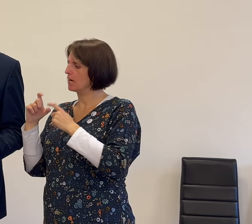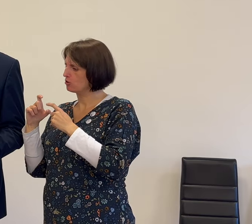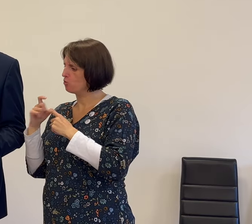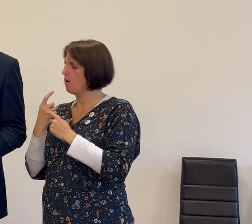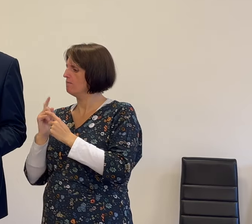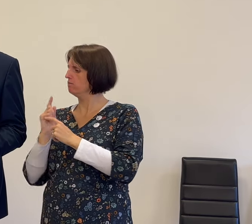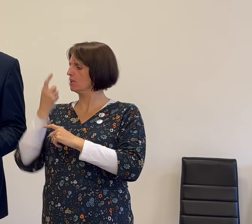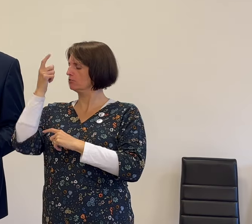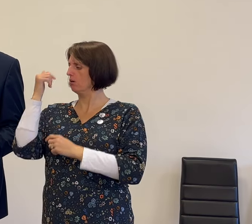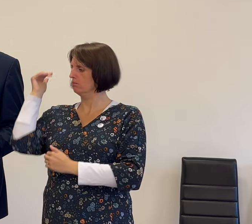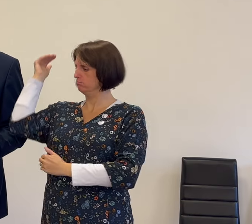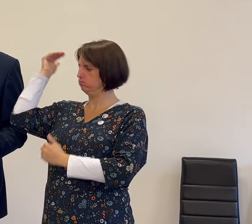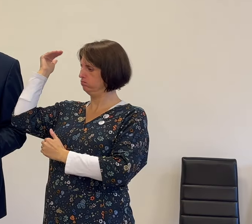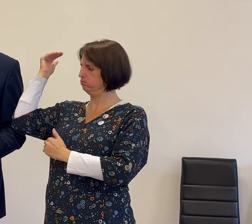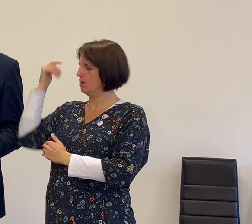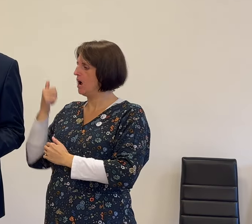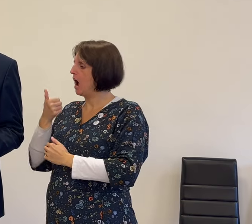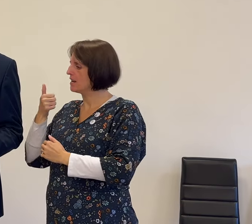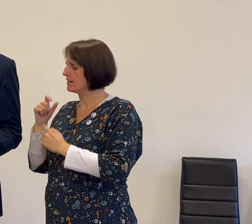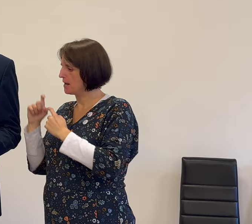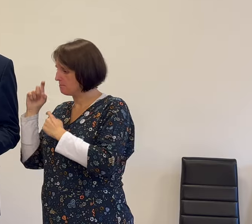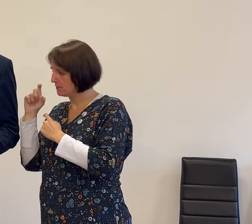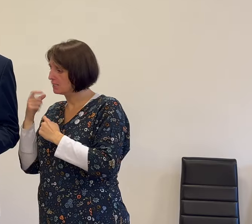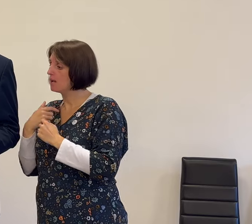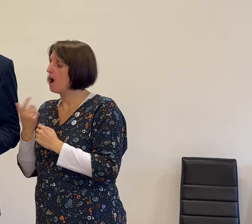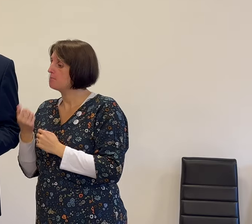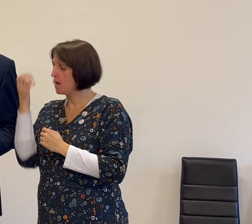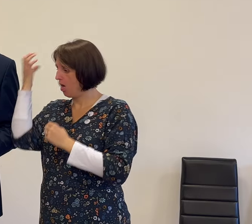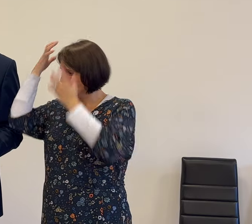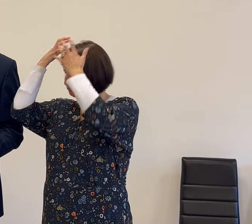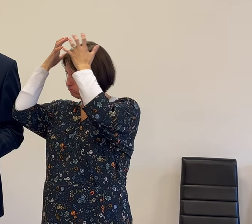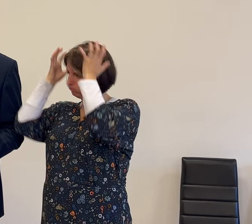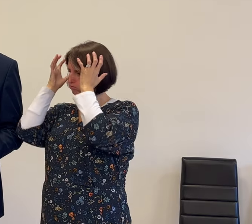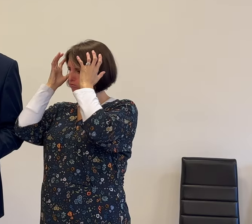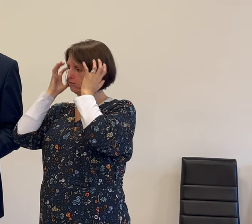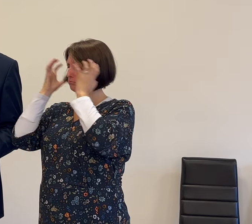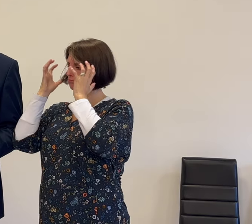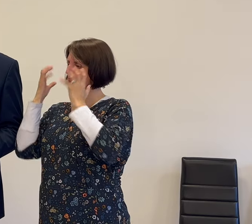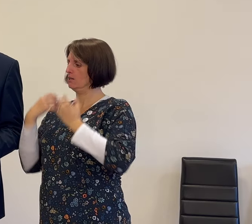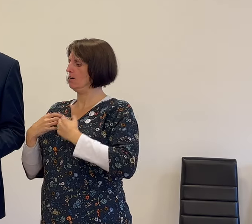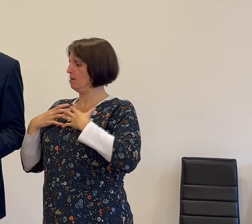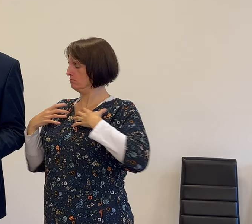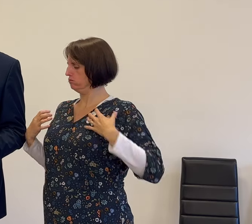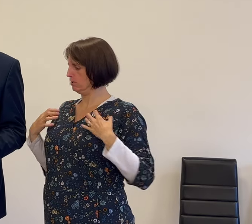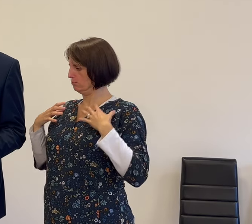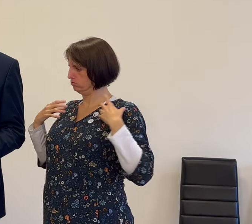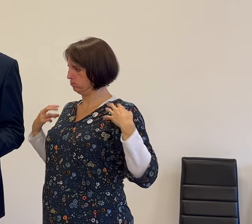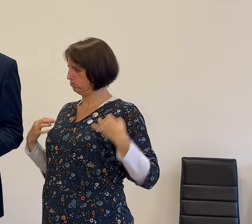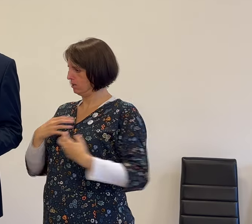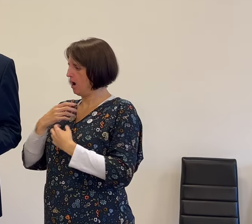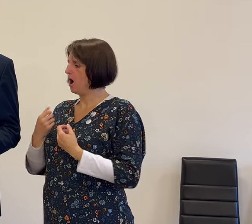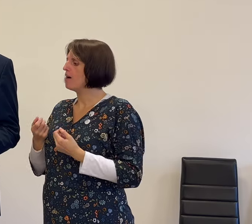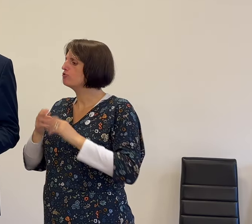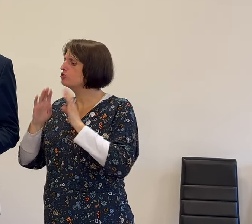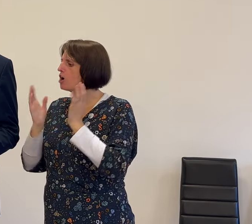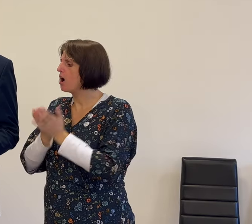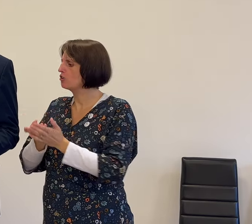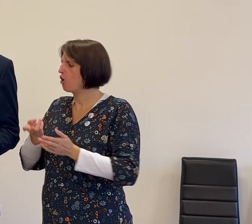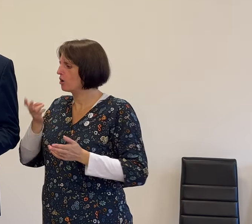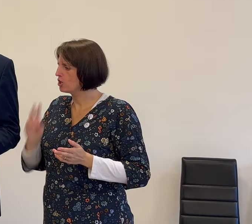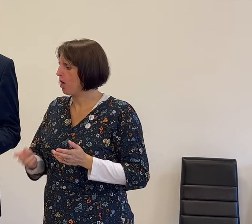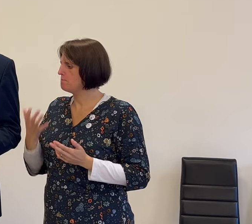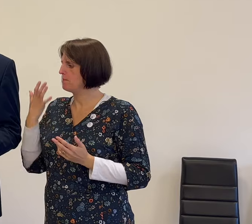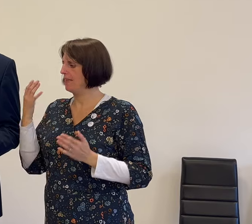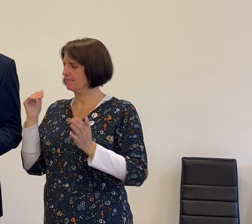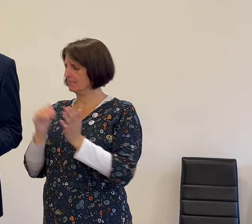1 píť. Na hlavě měl bronzovou přilbu a byl oděn do šupinatého pancíře. Váha pancíře byla